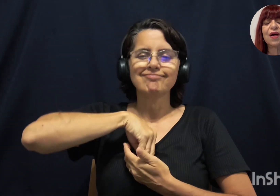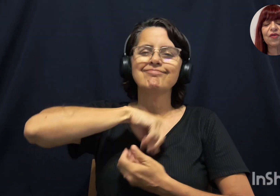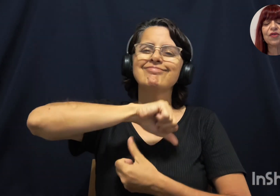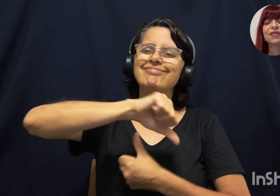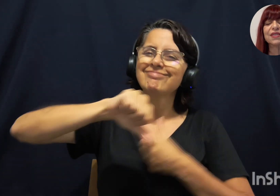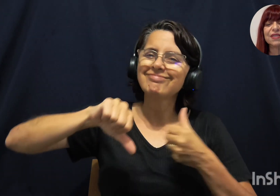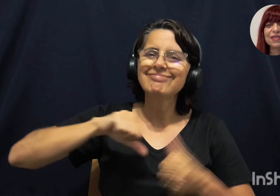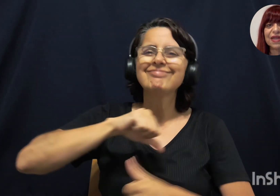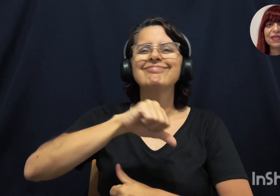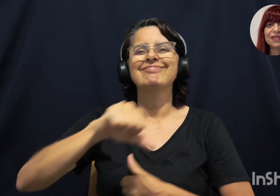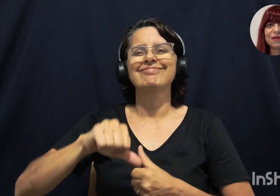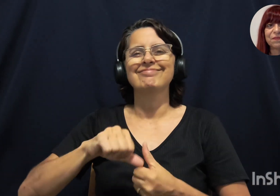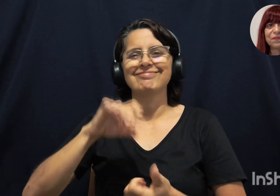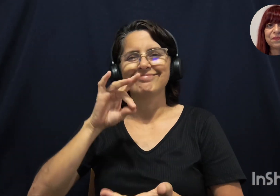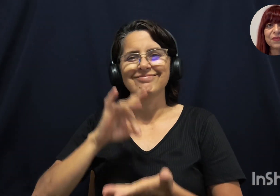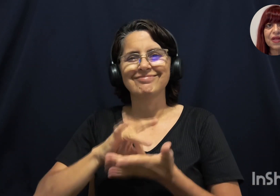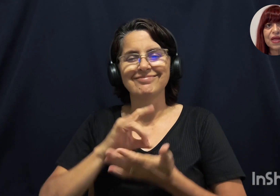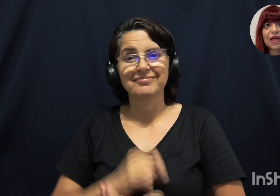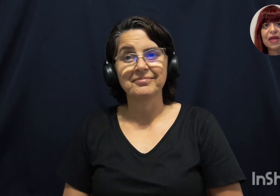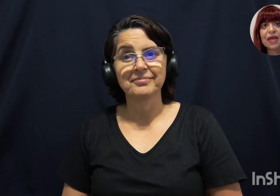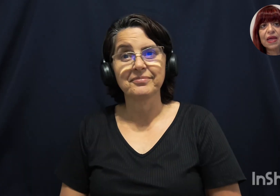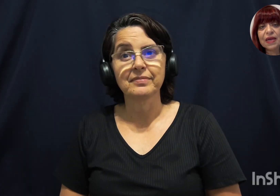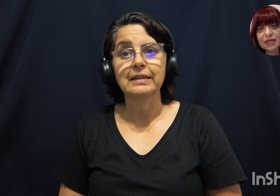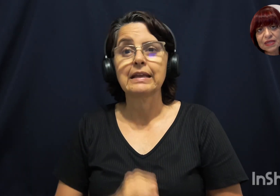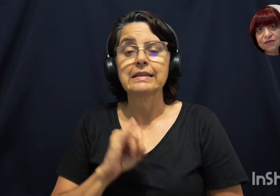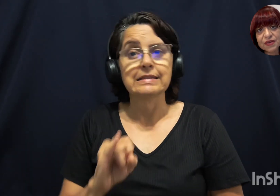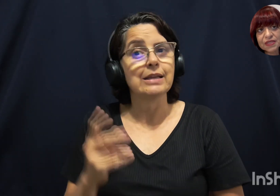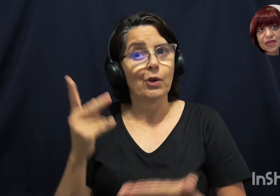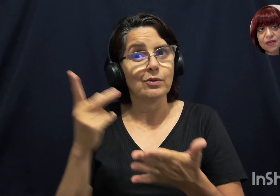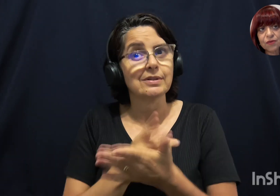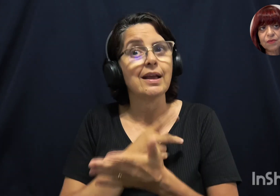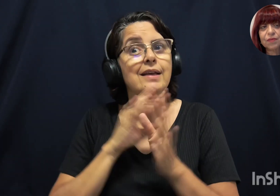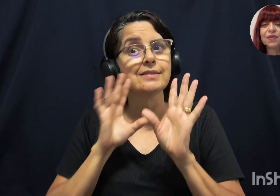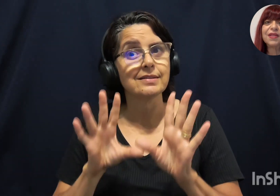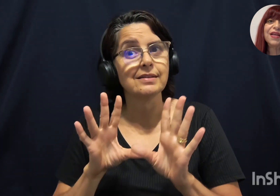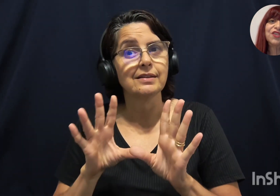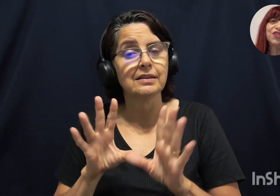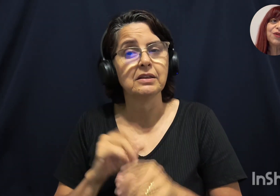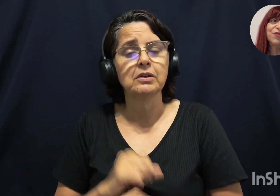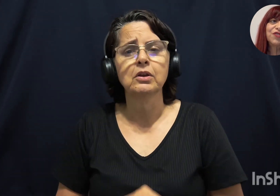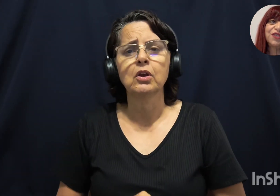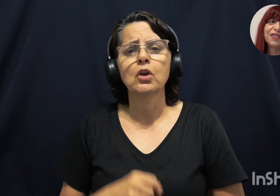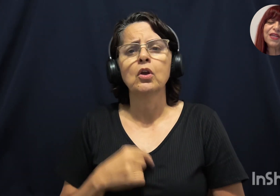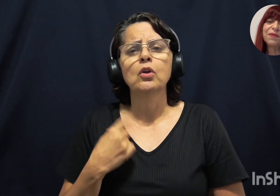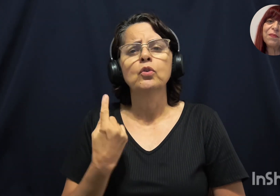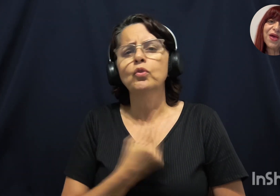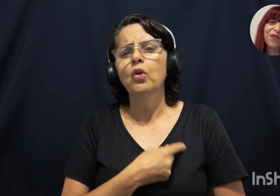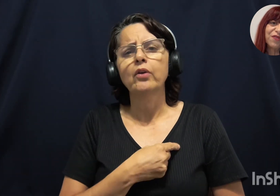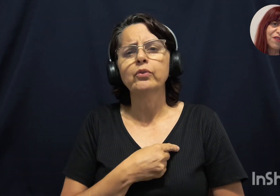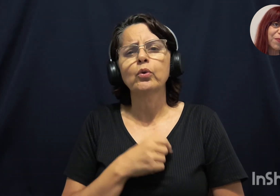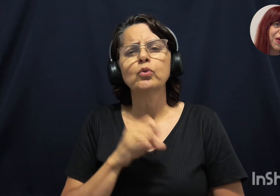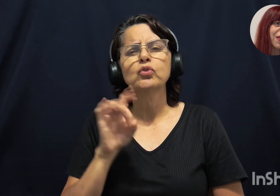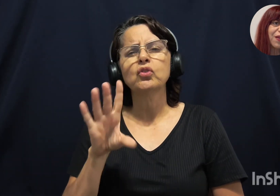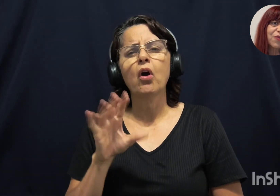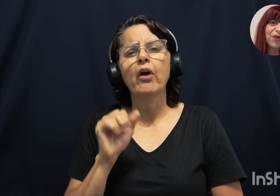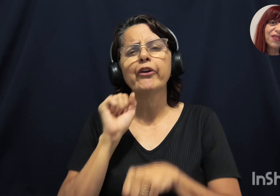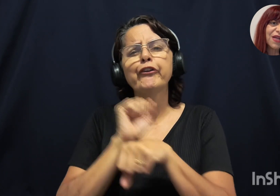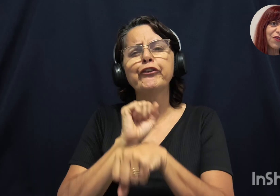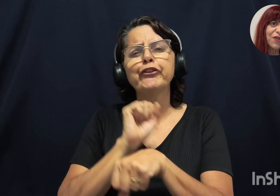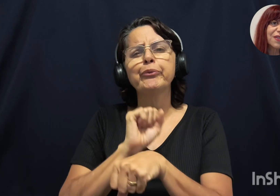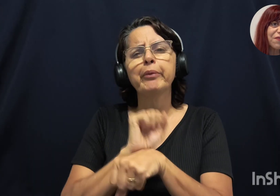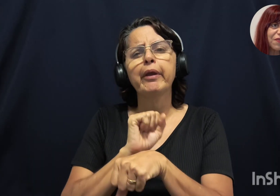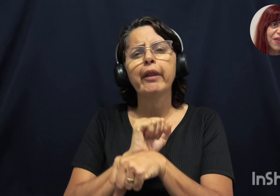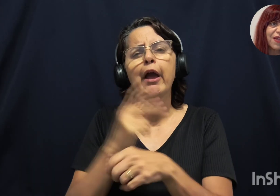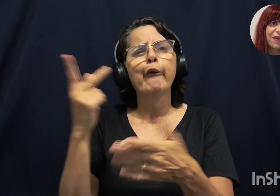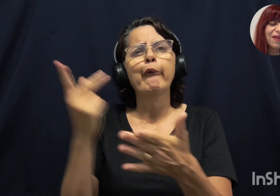transformamos a nossa existência. Em assim fazendo, deixamos de ser meros espectadores